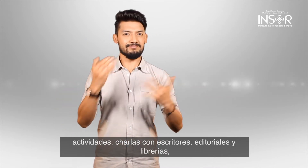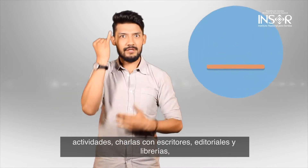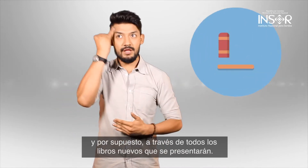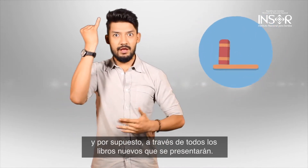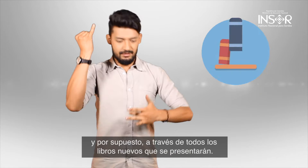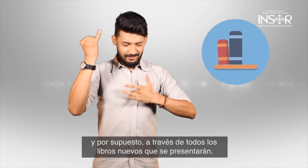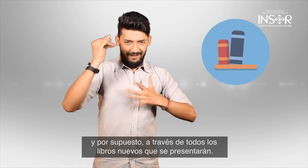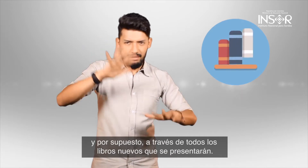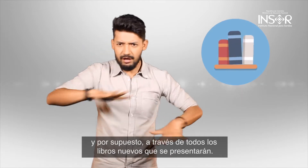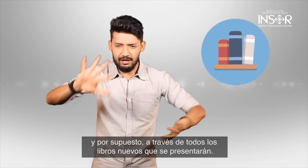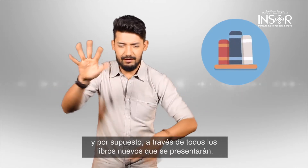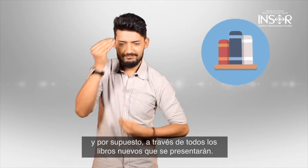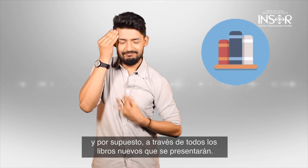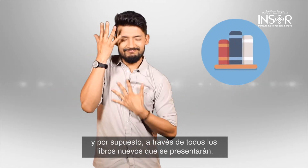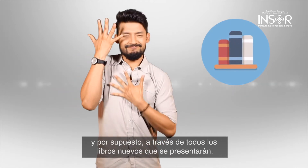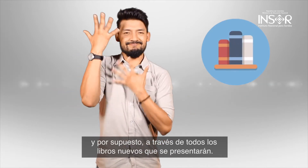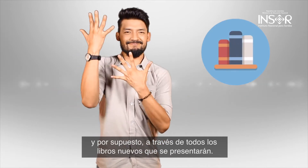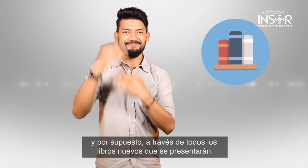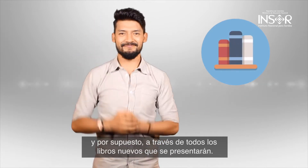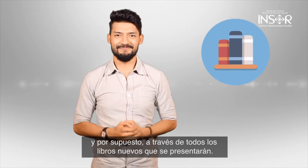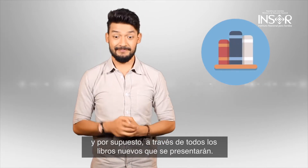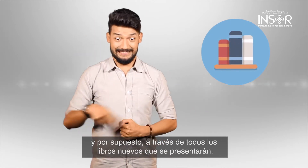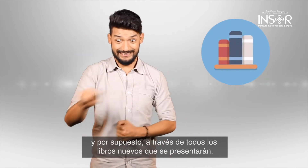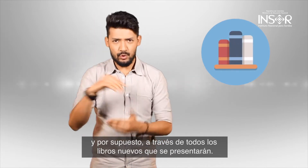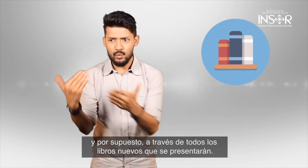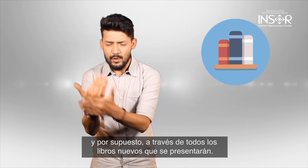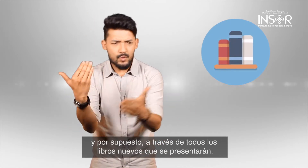Y por supuesto, a través de todos los libros nuevos que se presentarán.